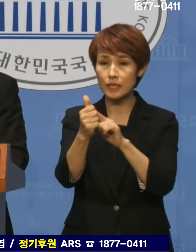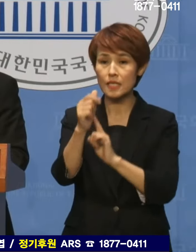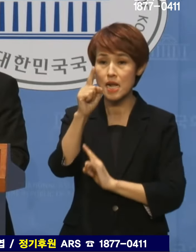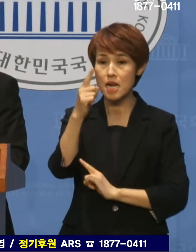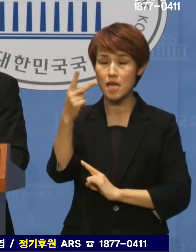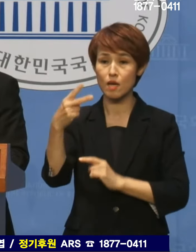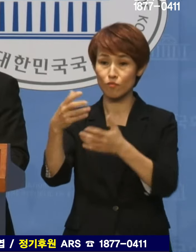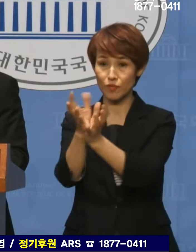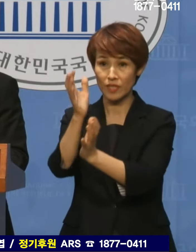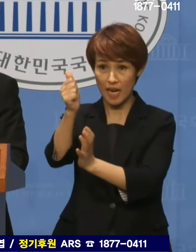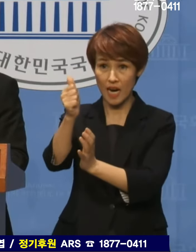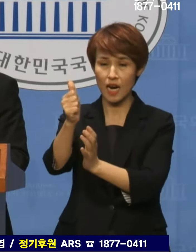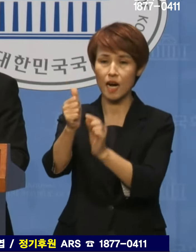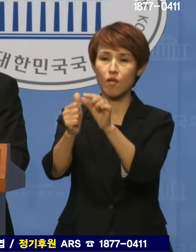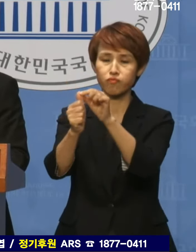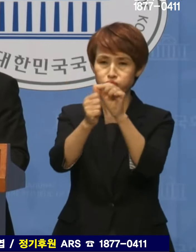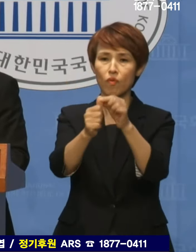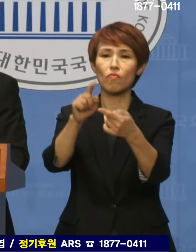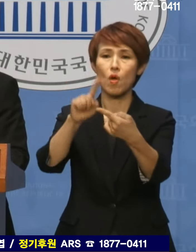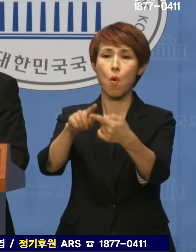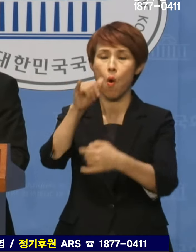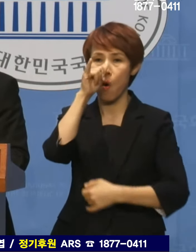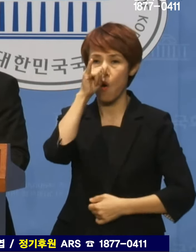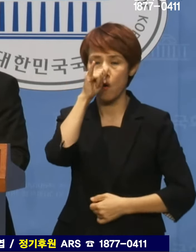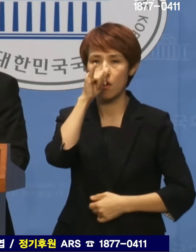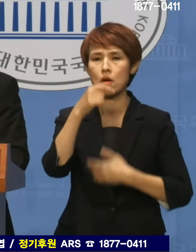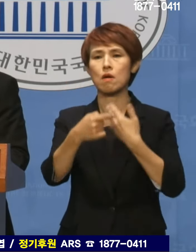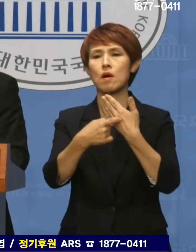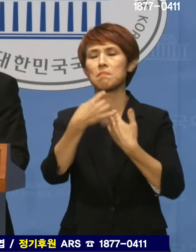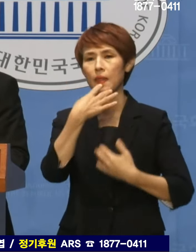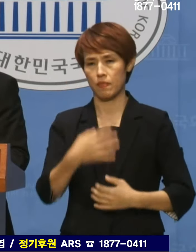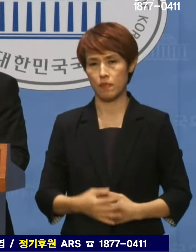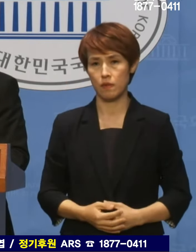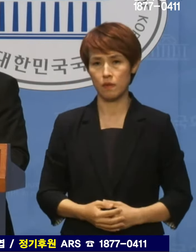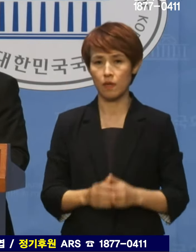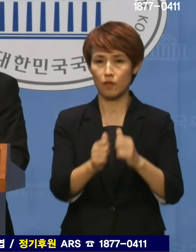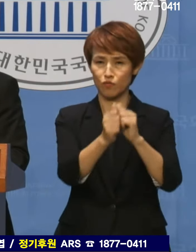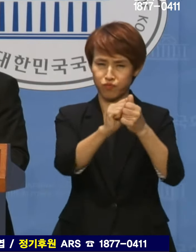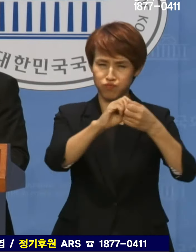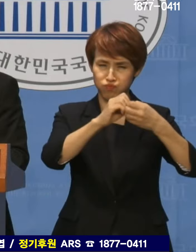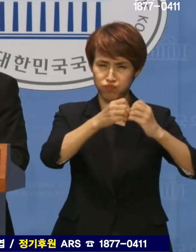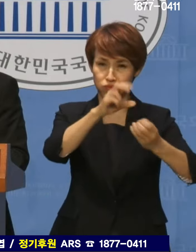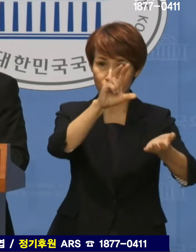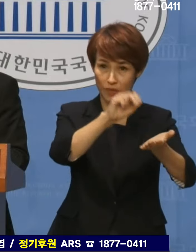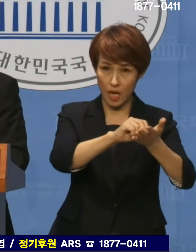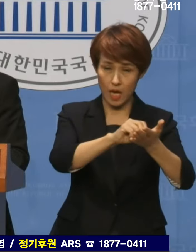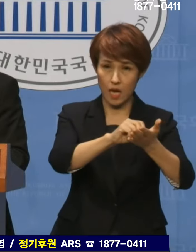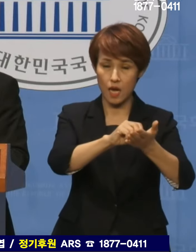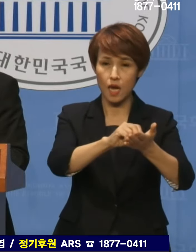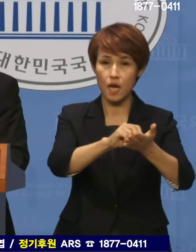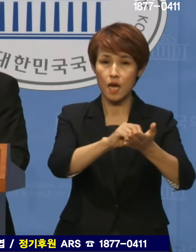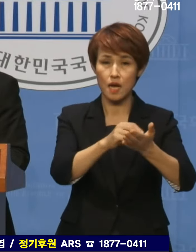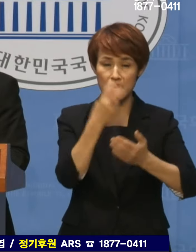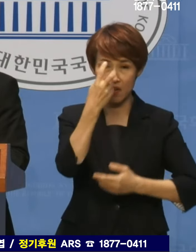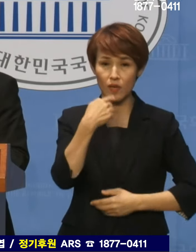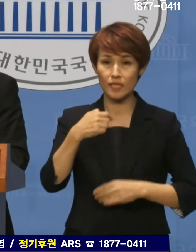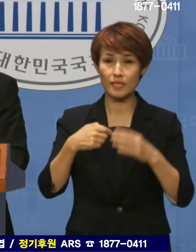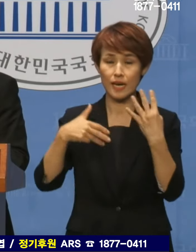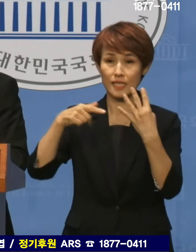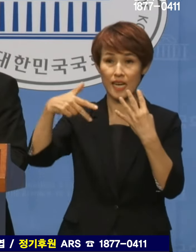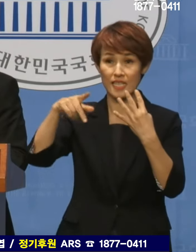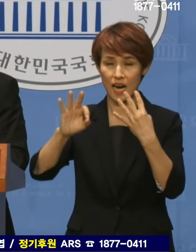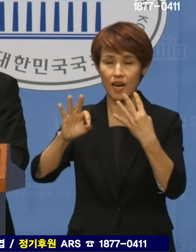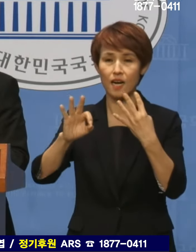유임시켰지만 구색 맞추기에 불과합니다. 주가 조작 등 김여사 의혹 수사를 지휘하는 4차장에